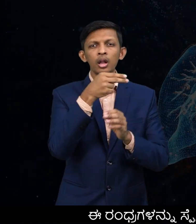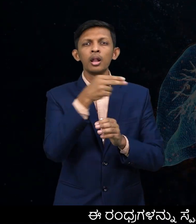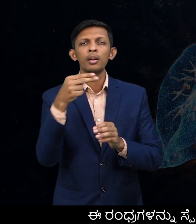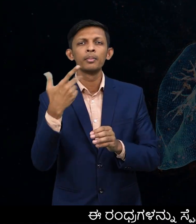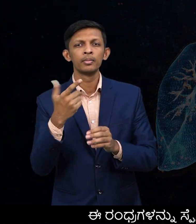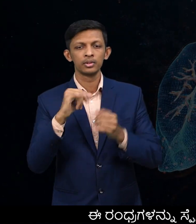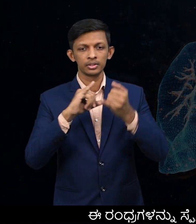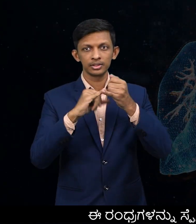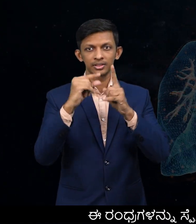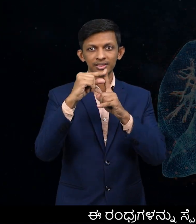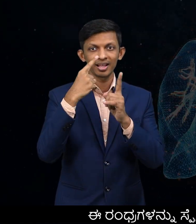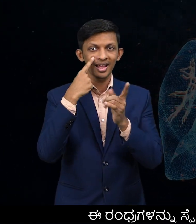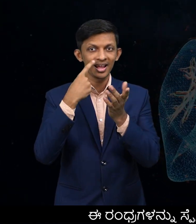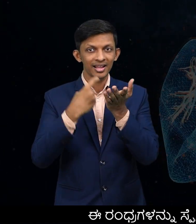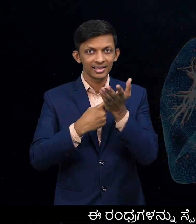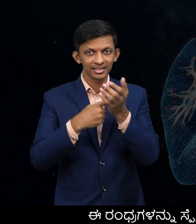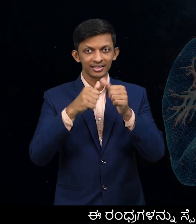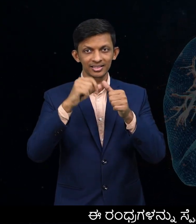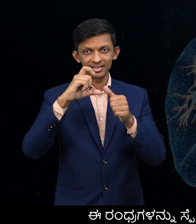ಎಂದು ಕರೆಯಲಾಗುತ್ತದೆ.